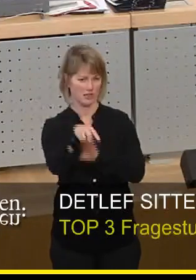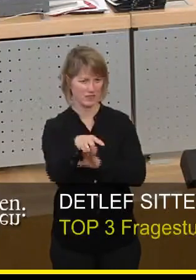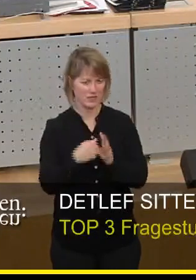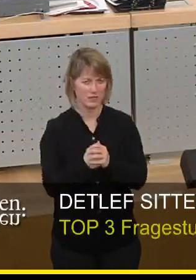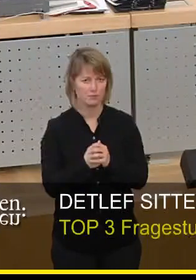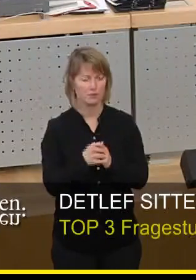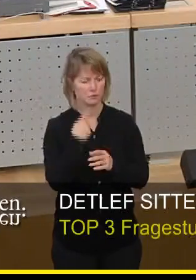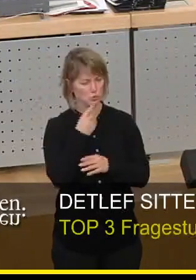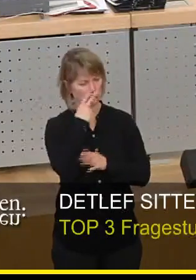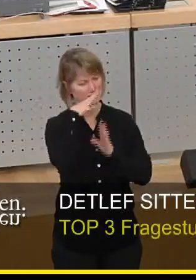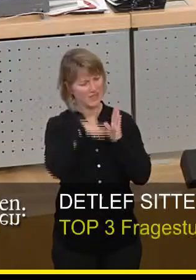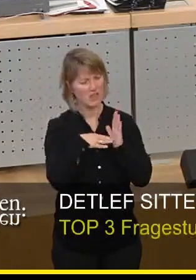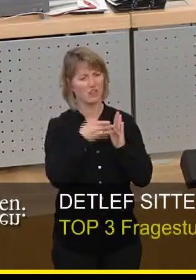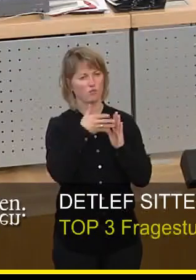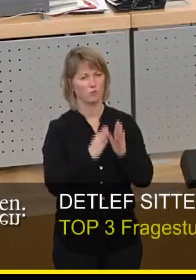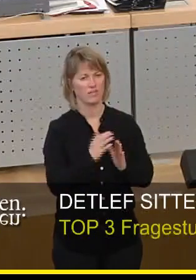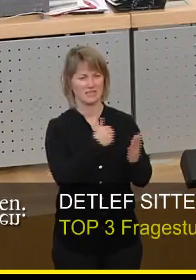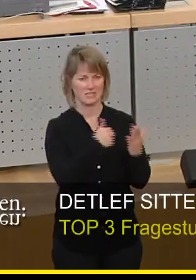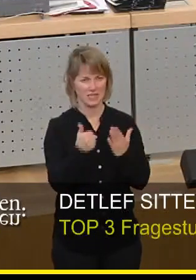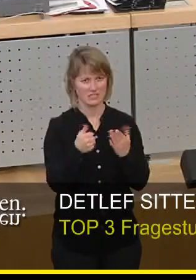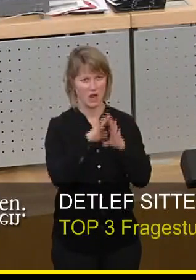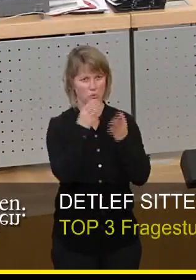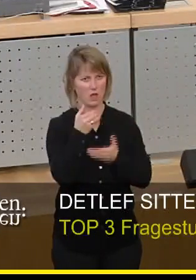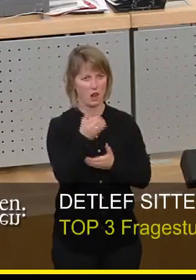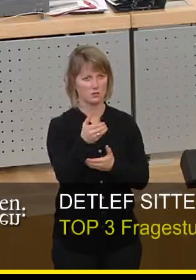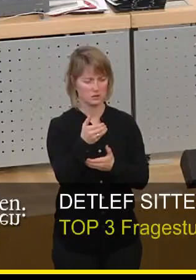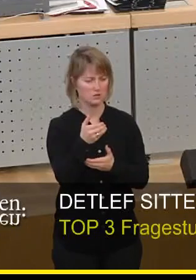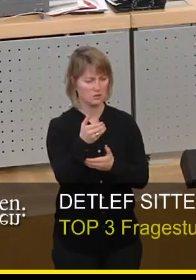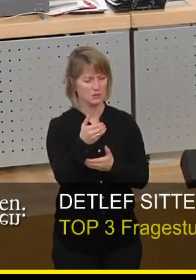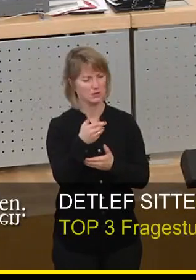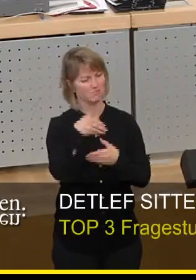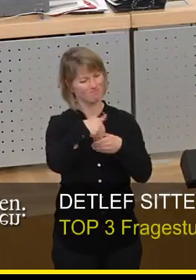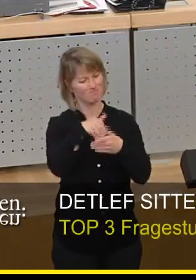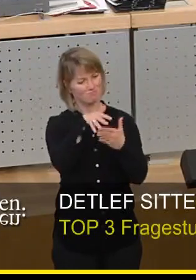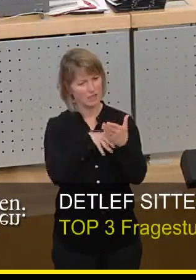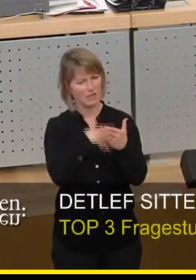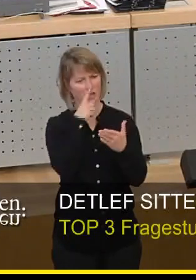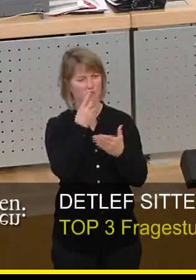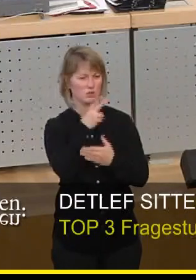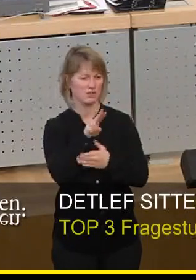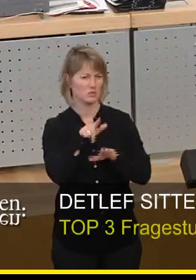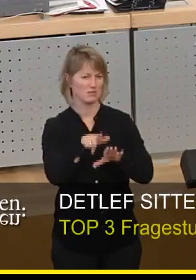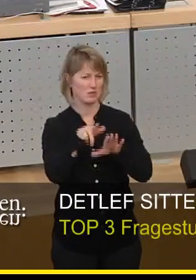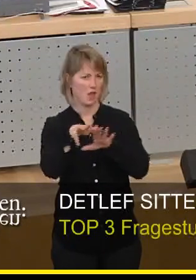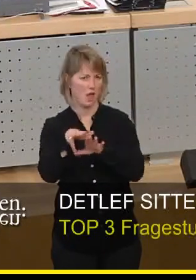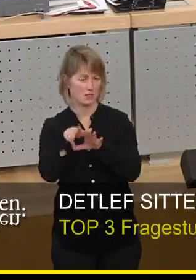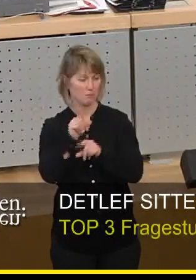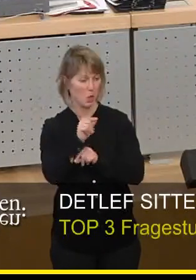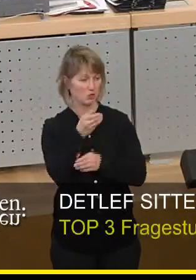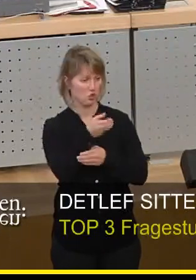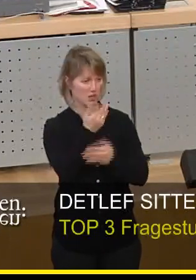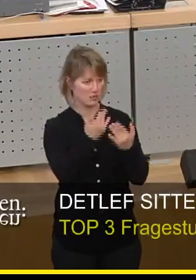566 in Band 2 der Haushaltsplan 2017-18 enthalten ist. Also eine Erhöhung der